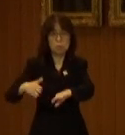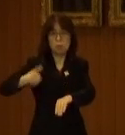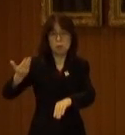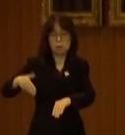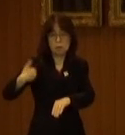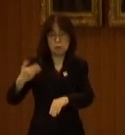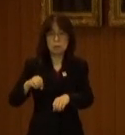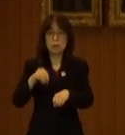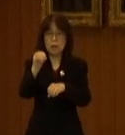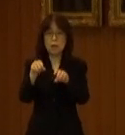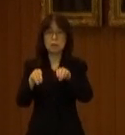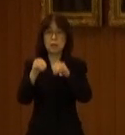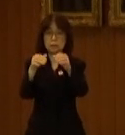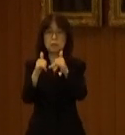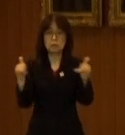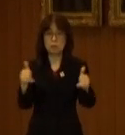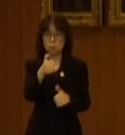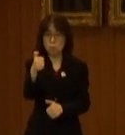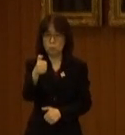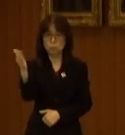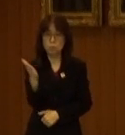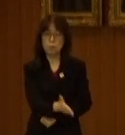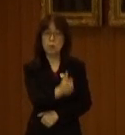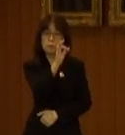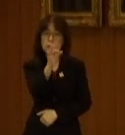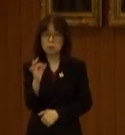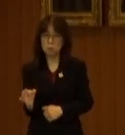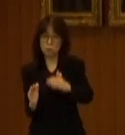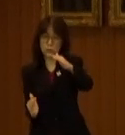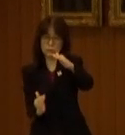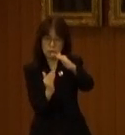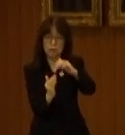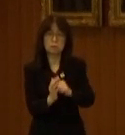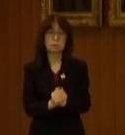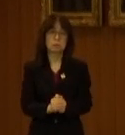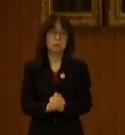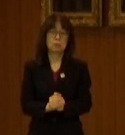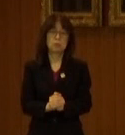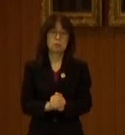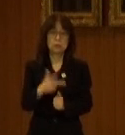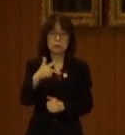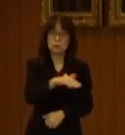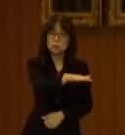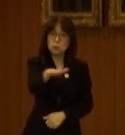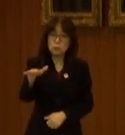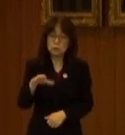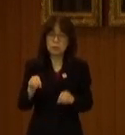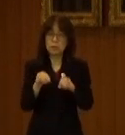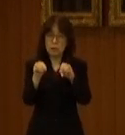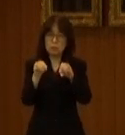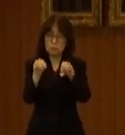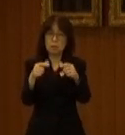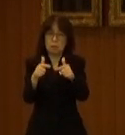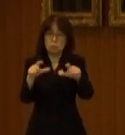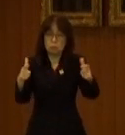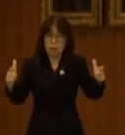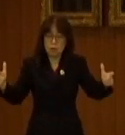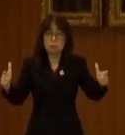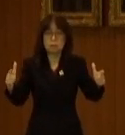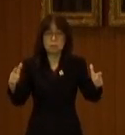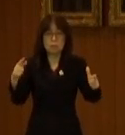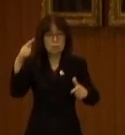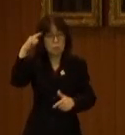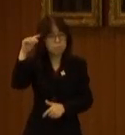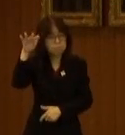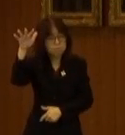い割合というふうになっておりまして、市中に感染が拡大をしていると思われる状況